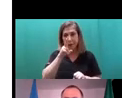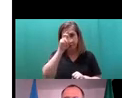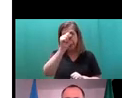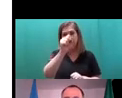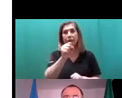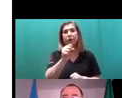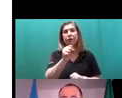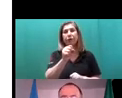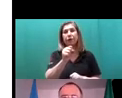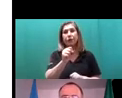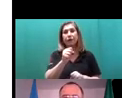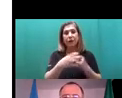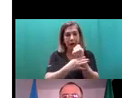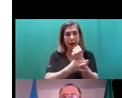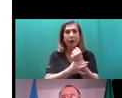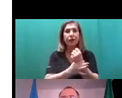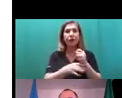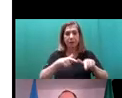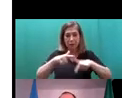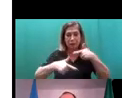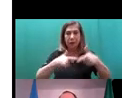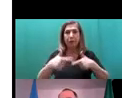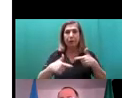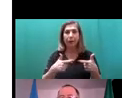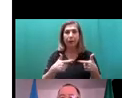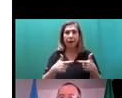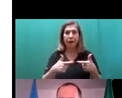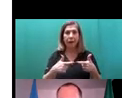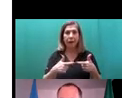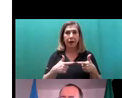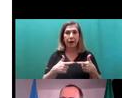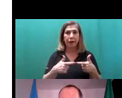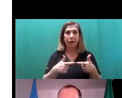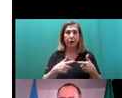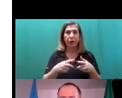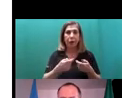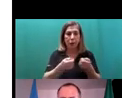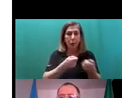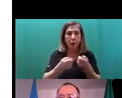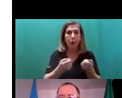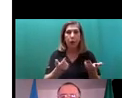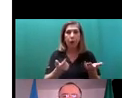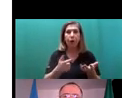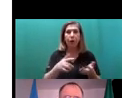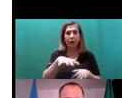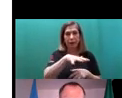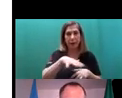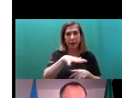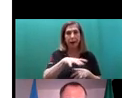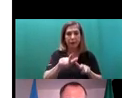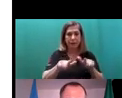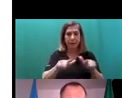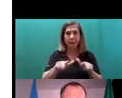parte institucional, mas também trabalhar em marcos regulatórios como leis e como